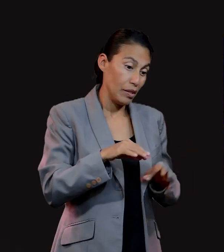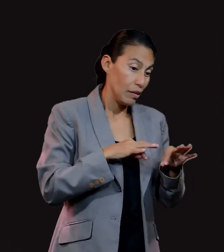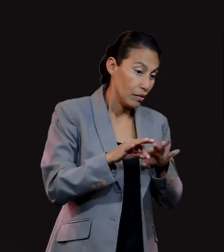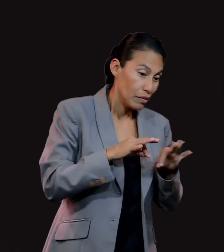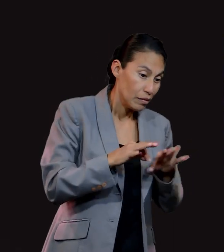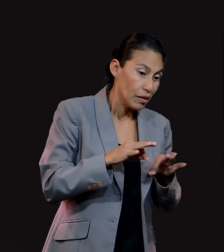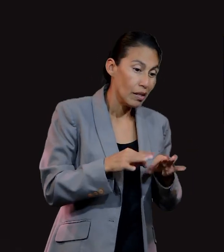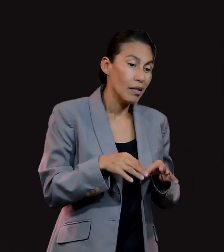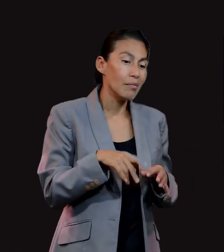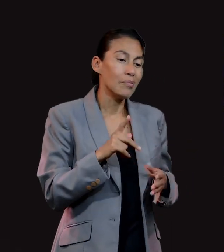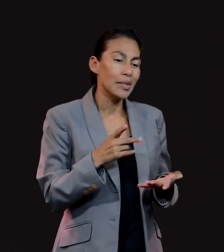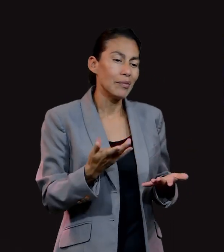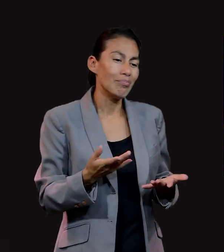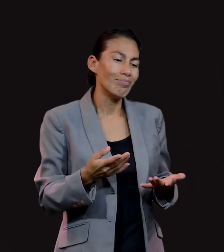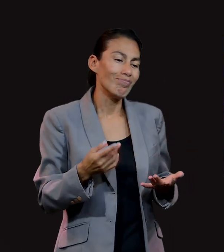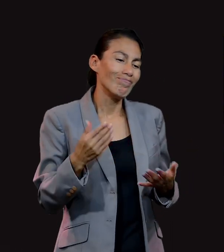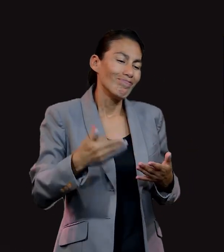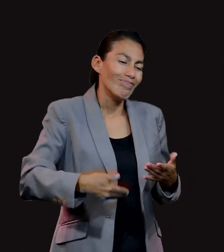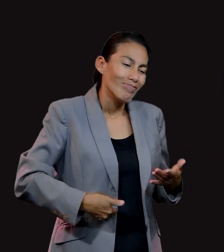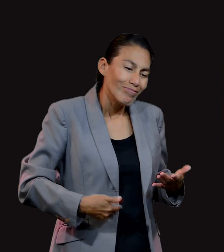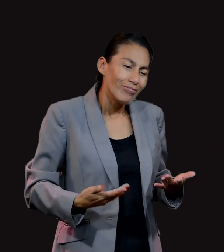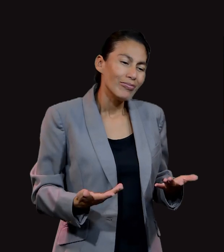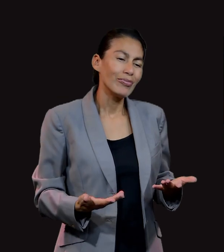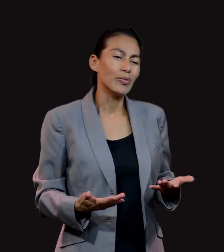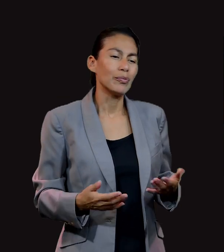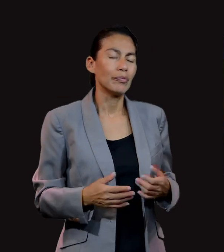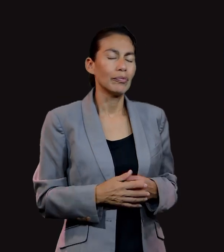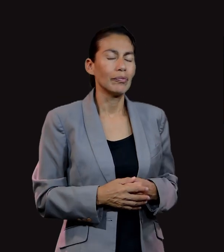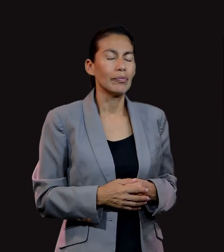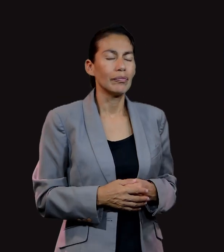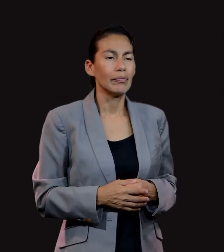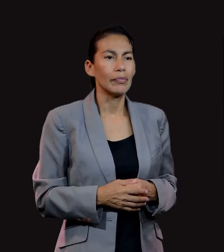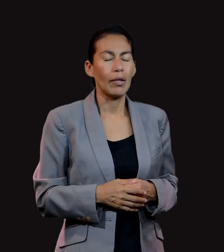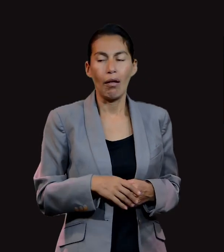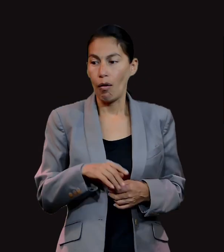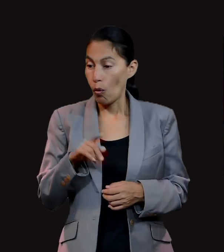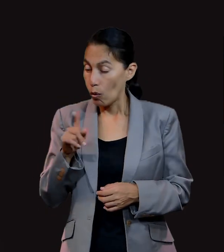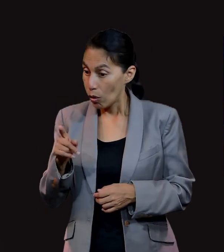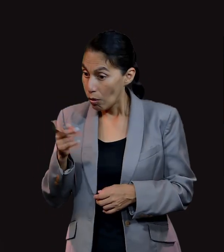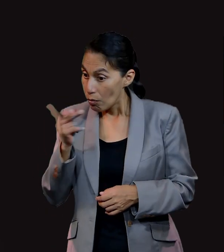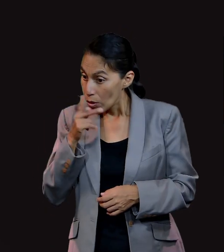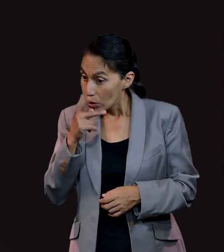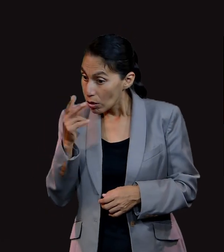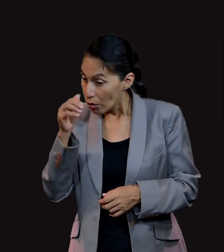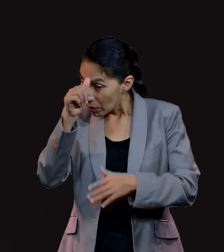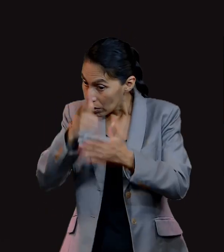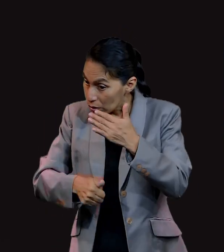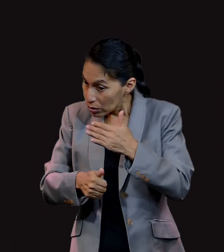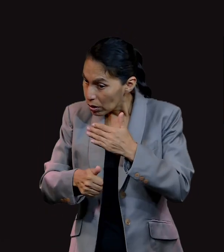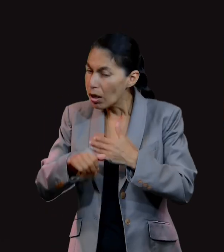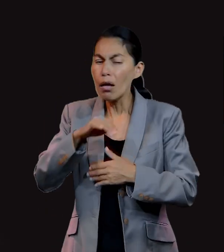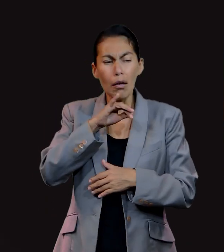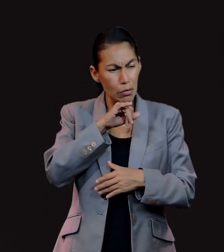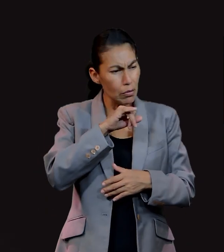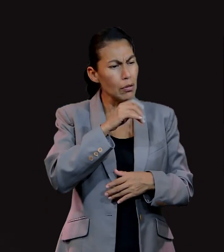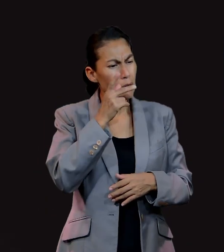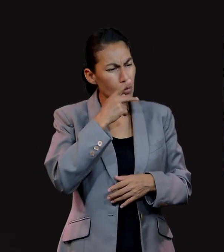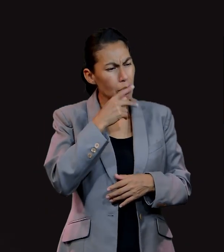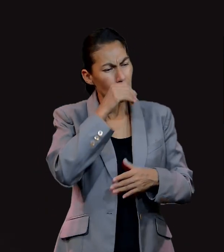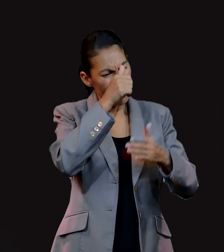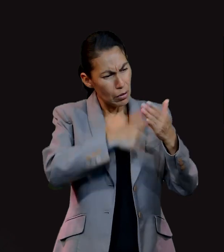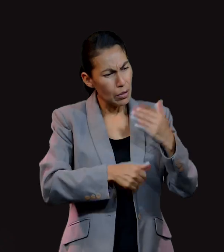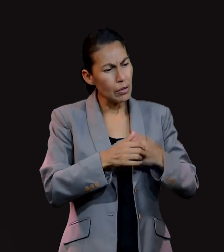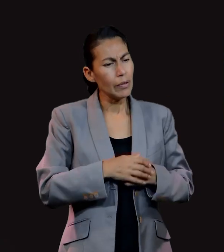iglesia pero vine a trabajar tenía alguna necesidad y vine acá y lamentablemente pues me pasó esto y entonces dice